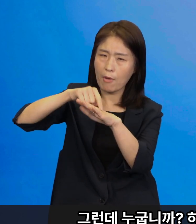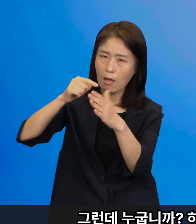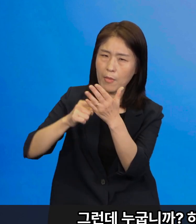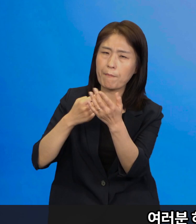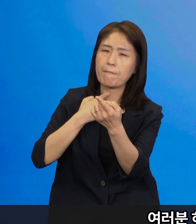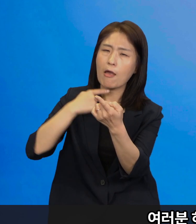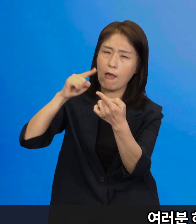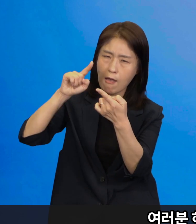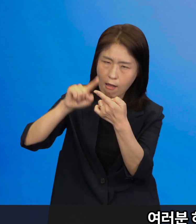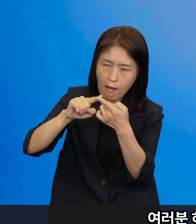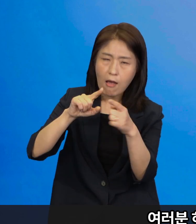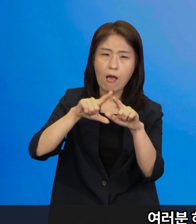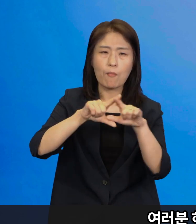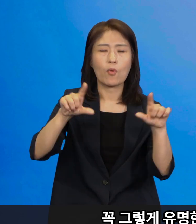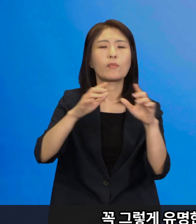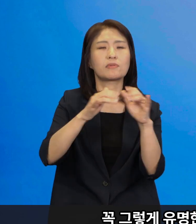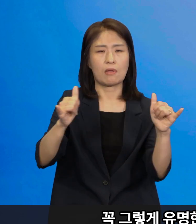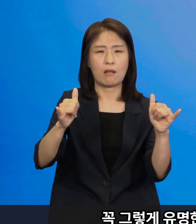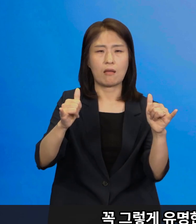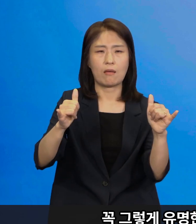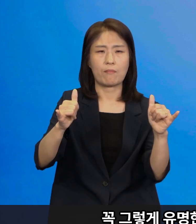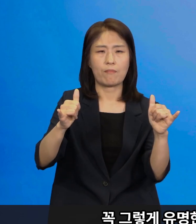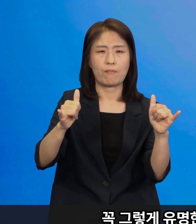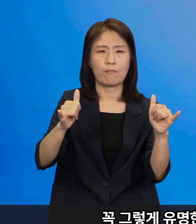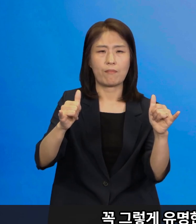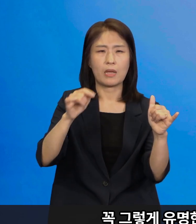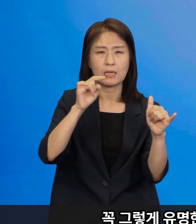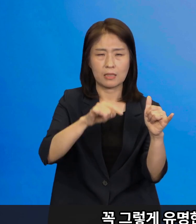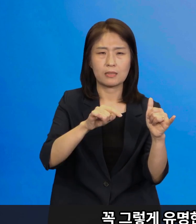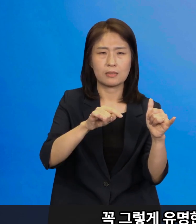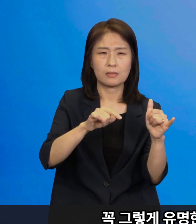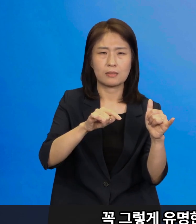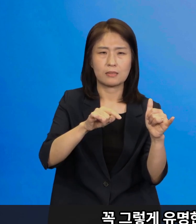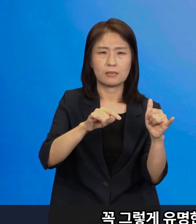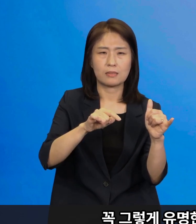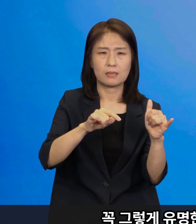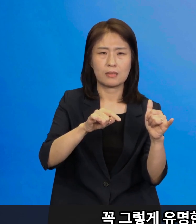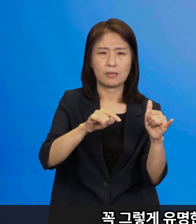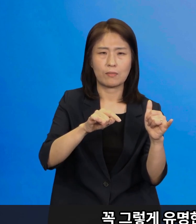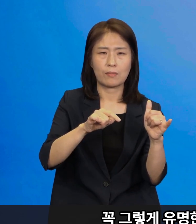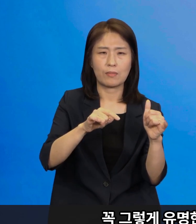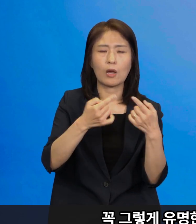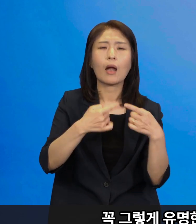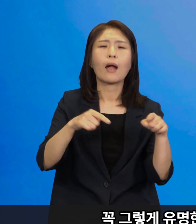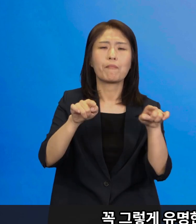사람들. 여러분, 하나님 나라 역사는요 꼭 그렇게 유명한 사람들로만 된 게 아닙니다.